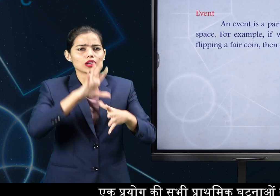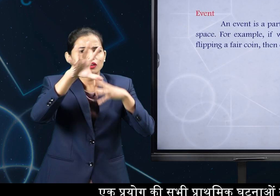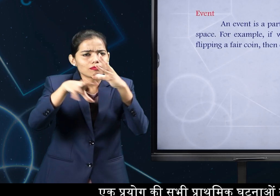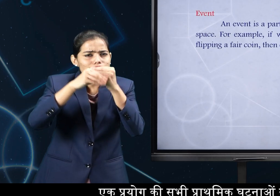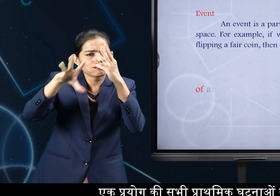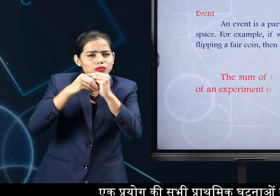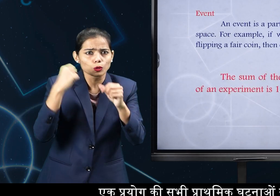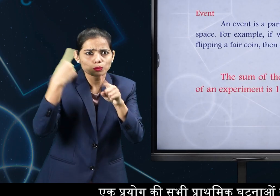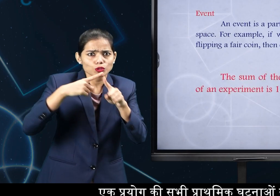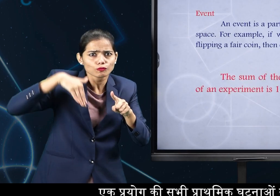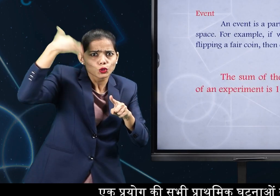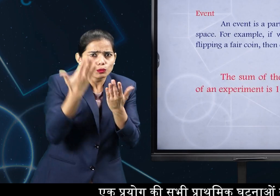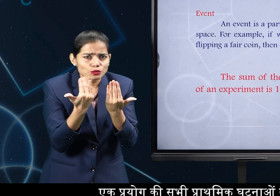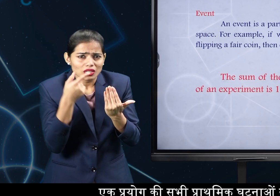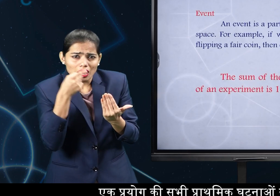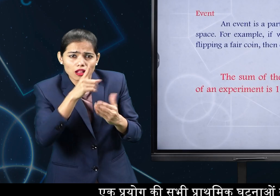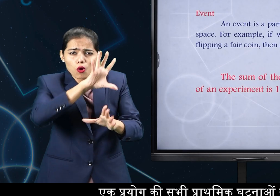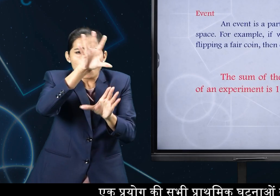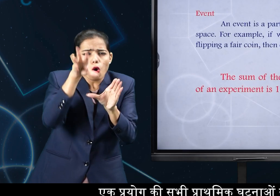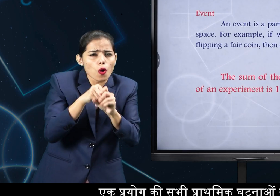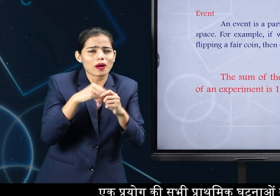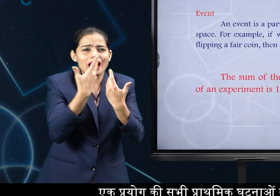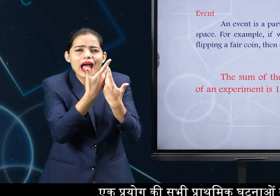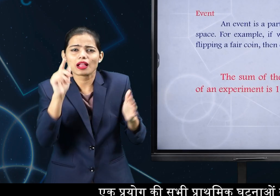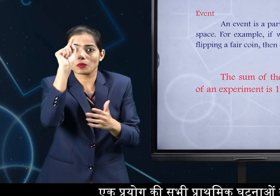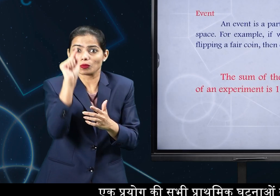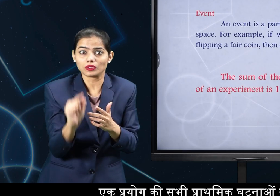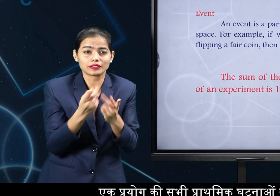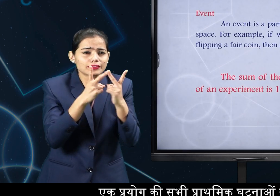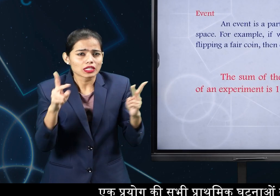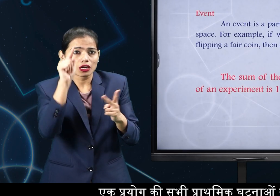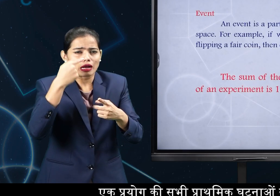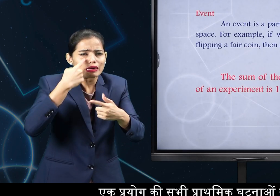एक प्रयोग की सभी प्राथमिक घटनाओं की संभावनाओं का योग 1 है।